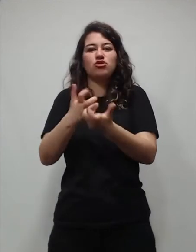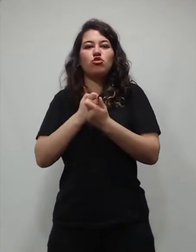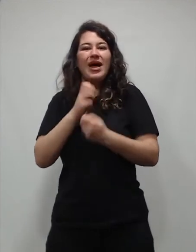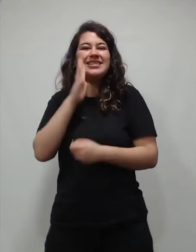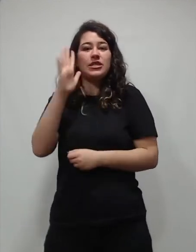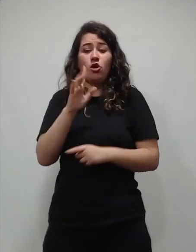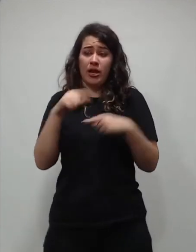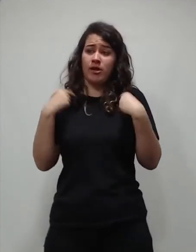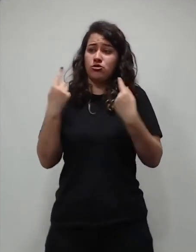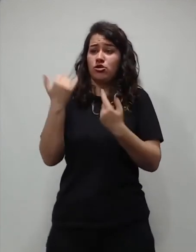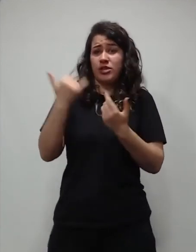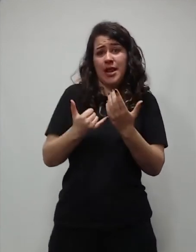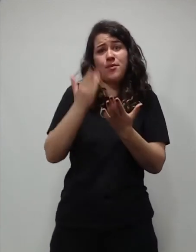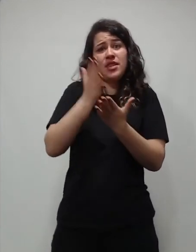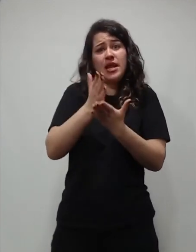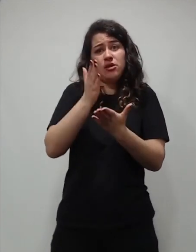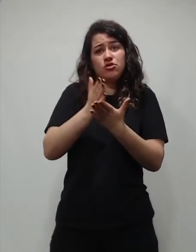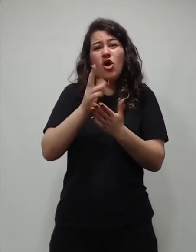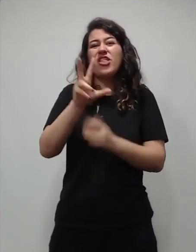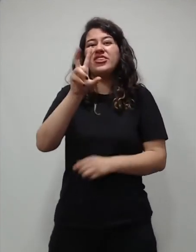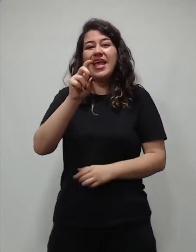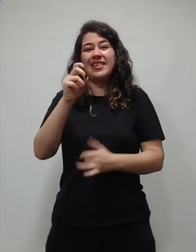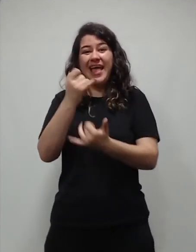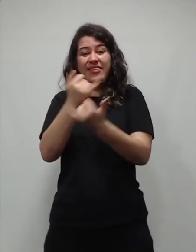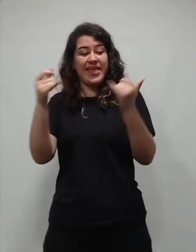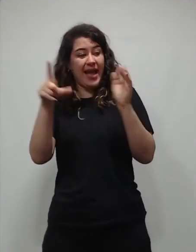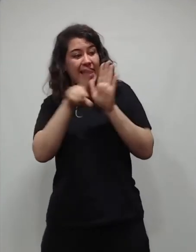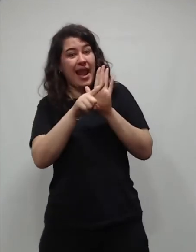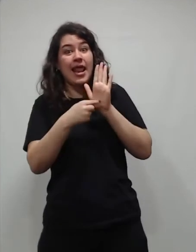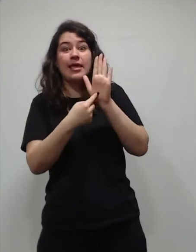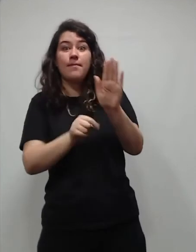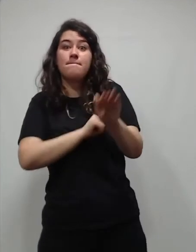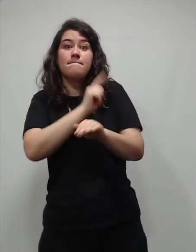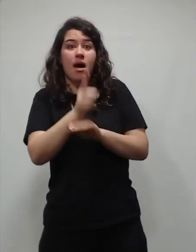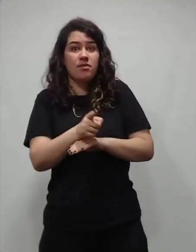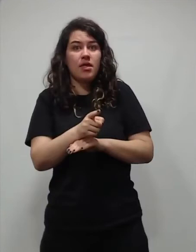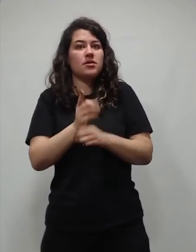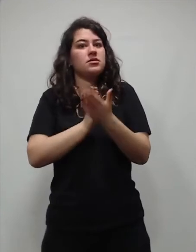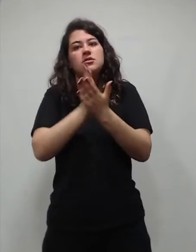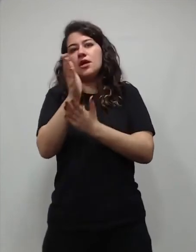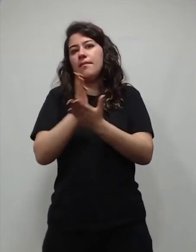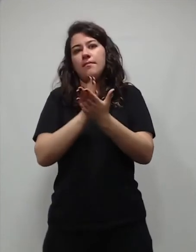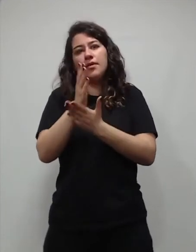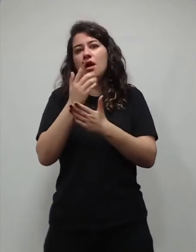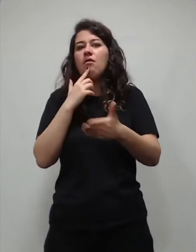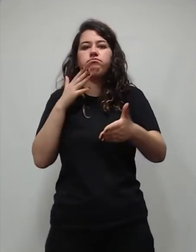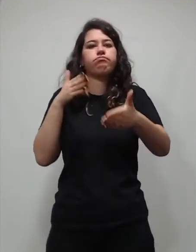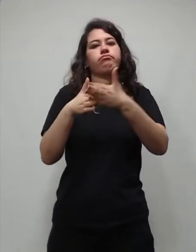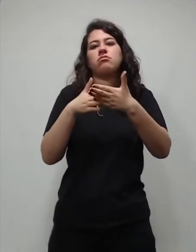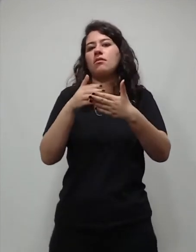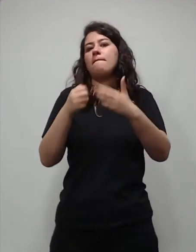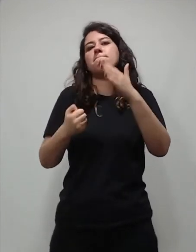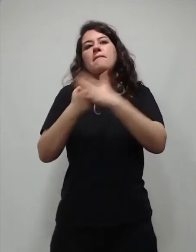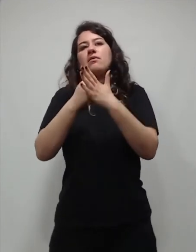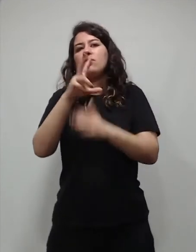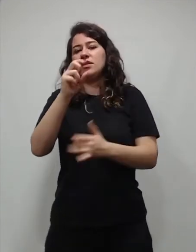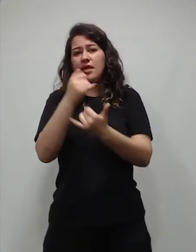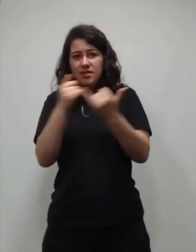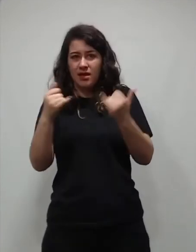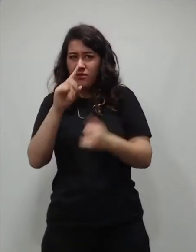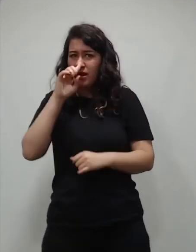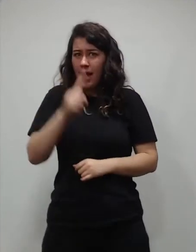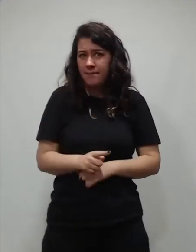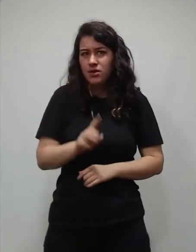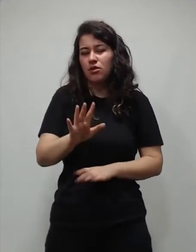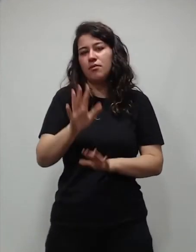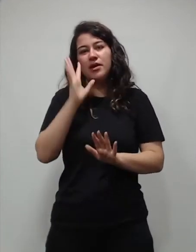las que tenemos derecho, y los 30 días que la ley dice, siempre ponen el freno a los 30 días. Voy rapidito